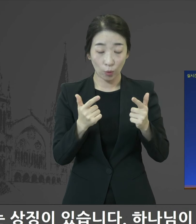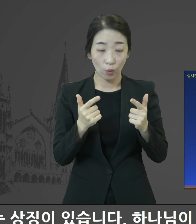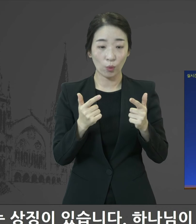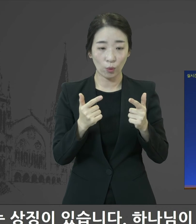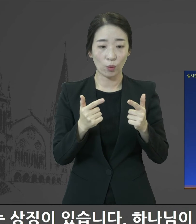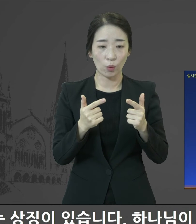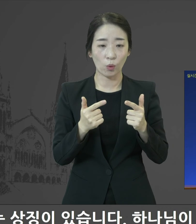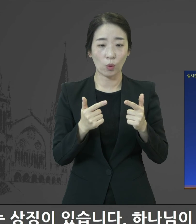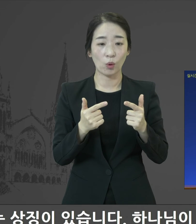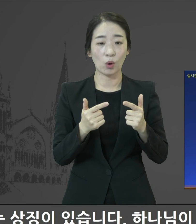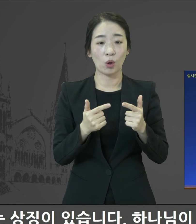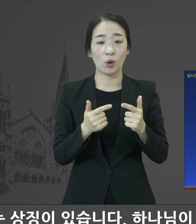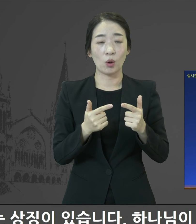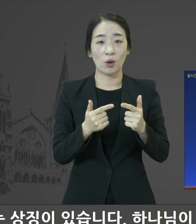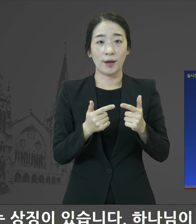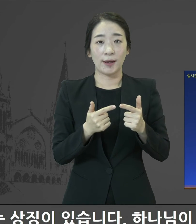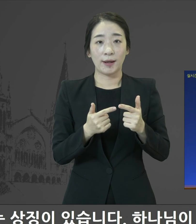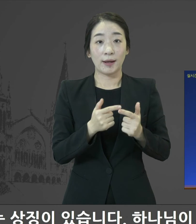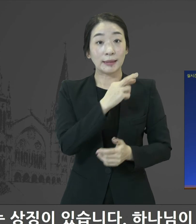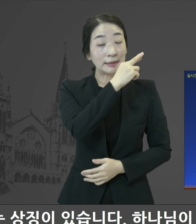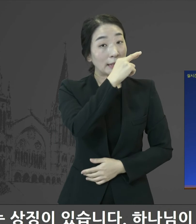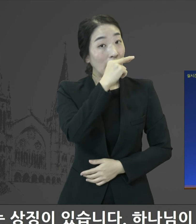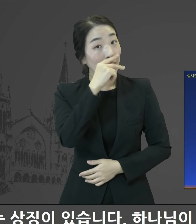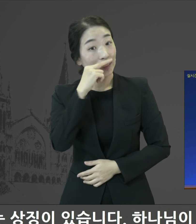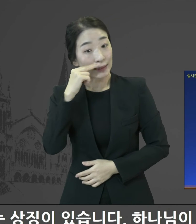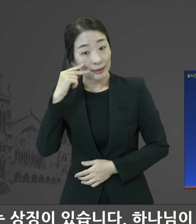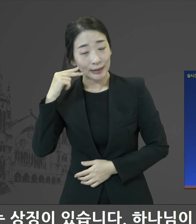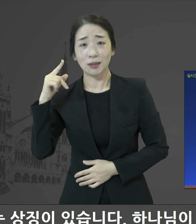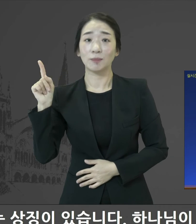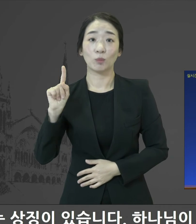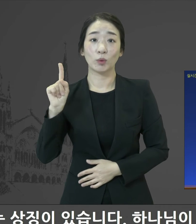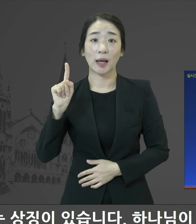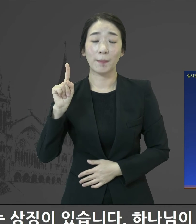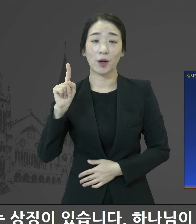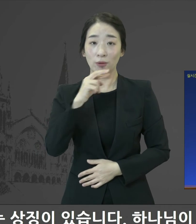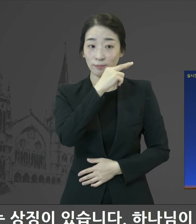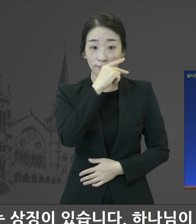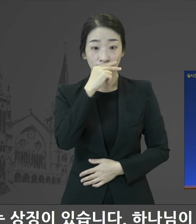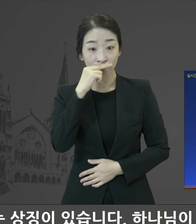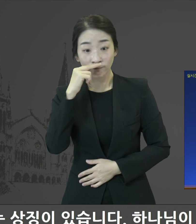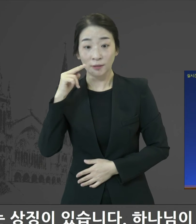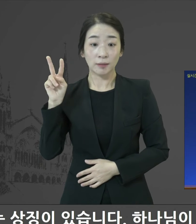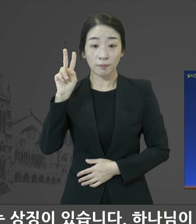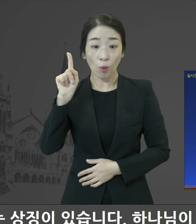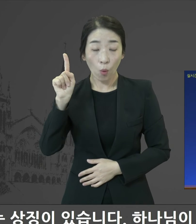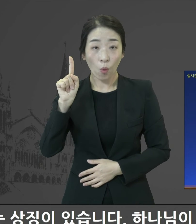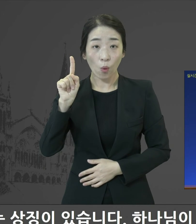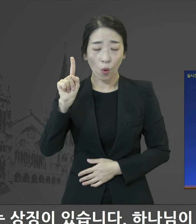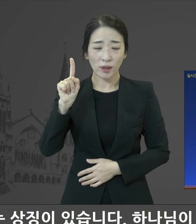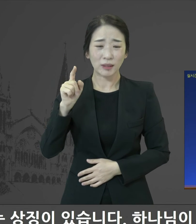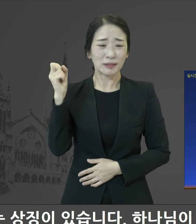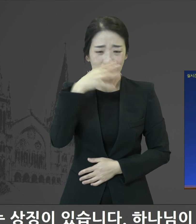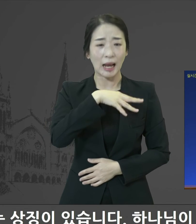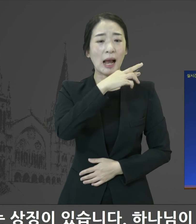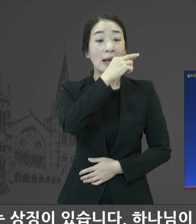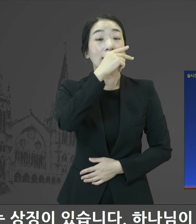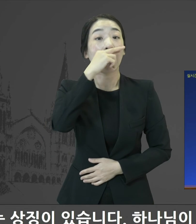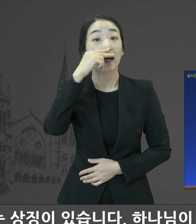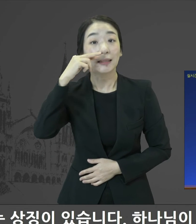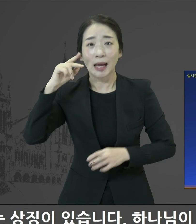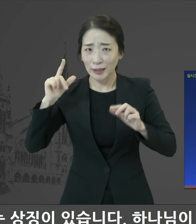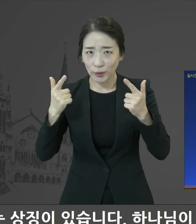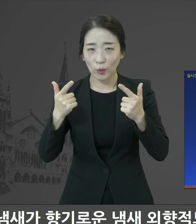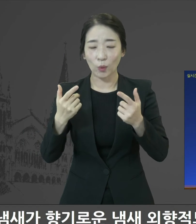의미가 담겨 있는데, 그러니까 향기가 뭐냐? 향료로부터 나오는 냄새만이 아니라 제사자가